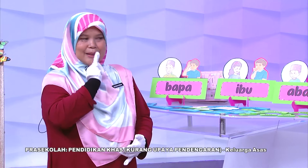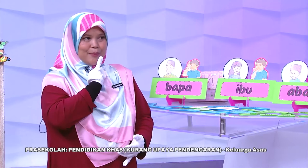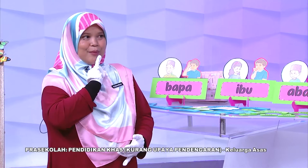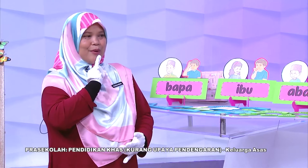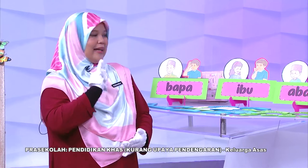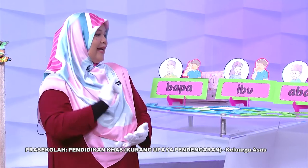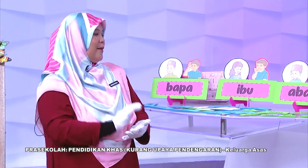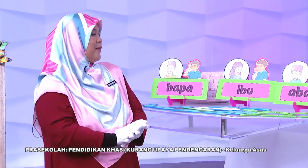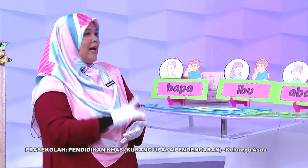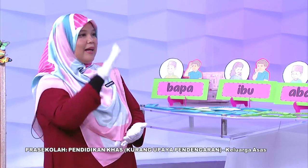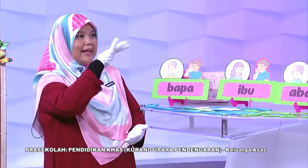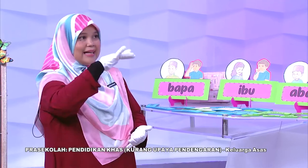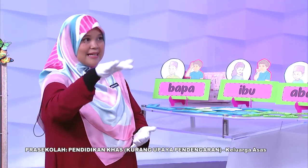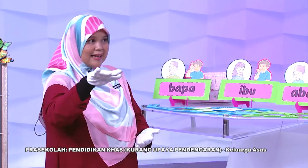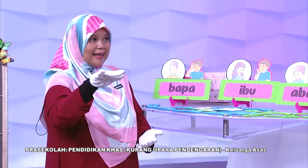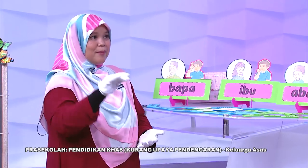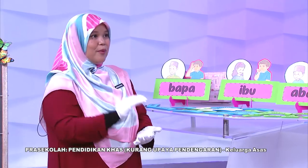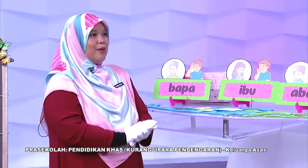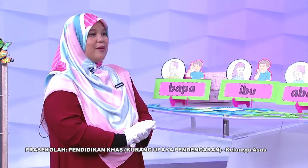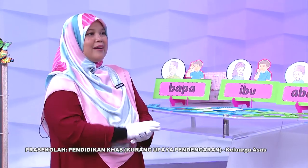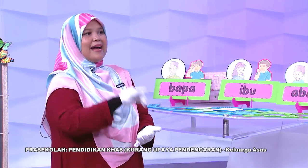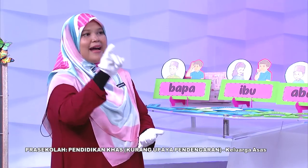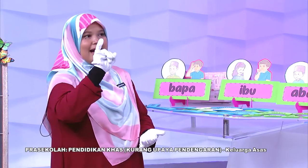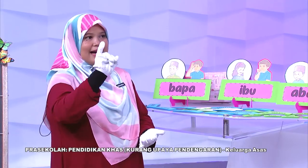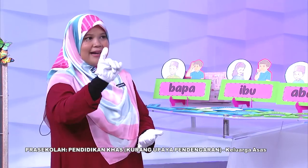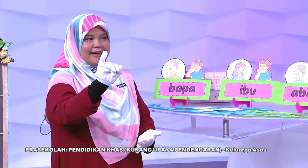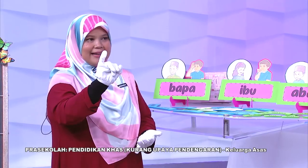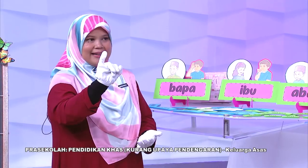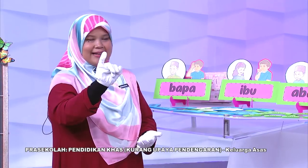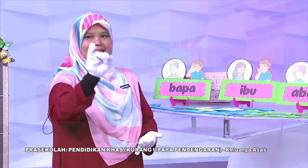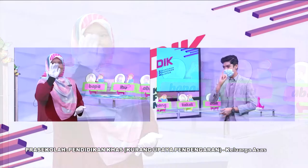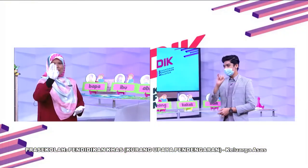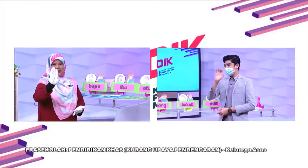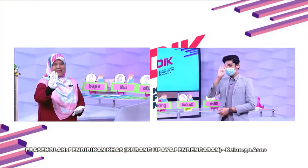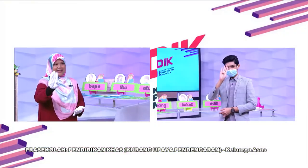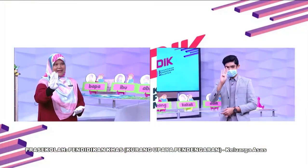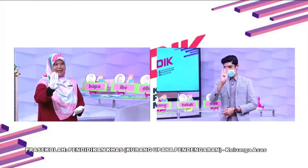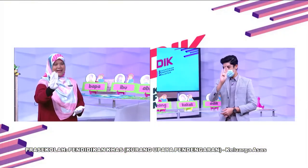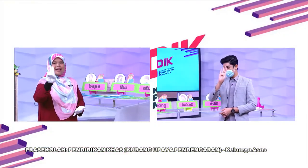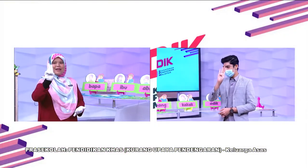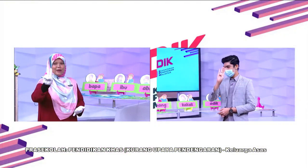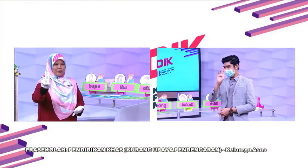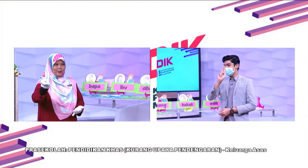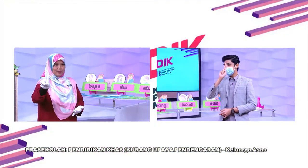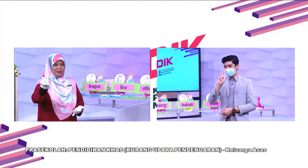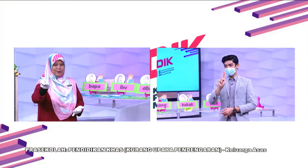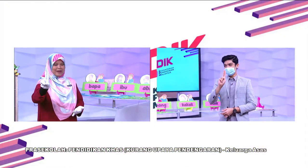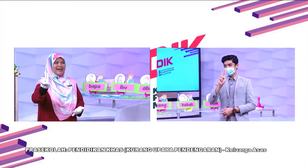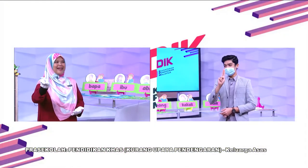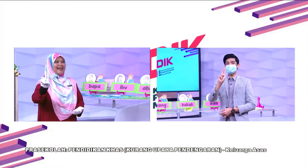Oke simak ejaan Ibu Hai by Yu Zhu wo